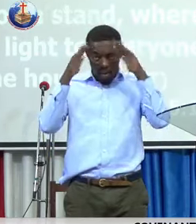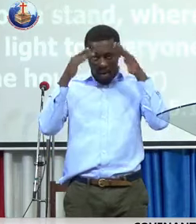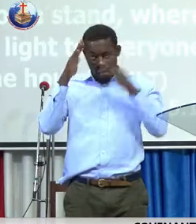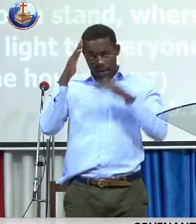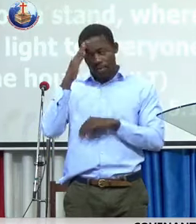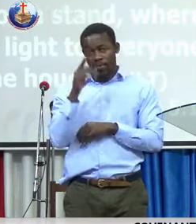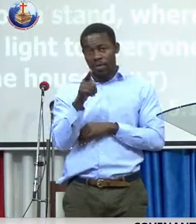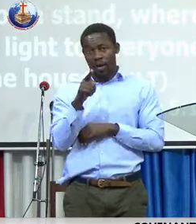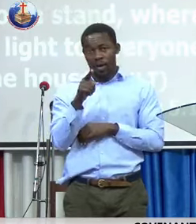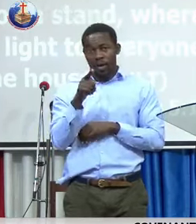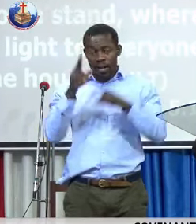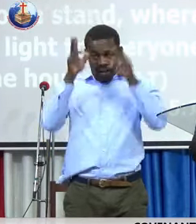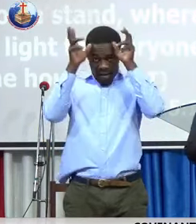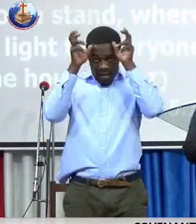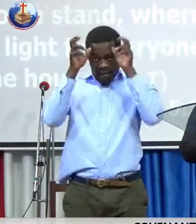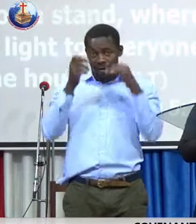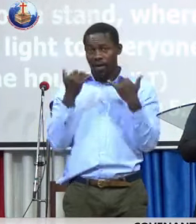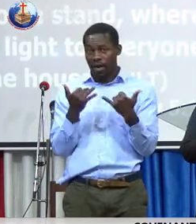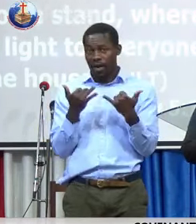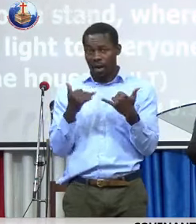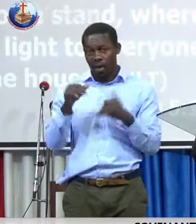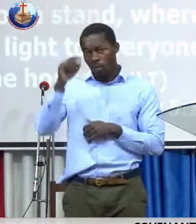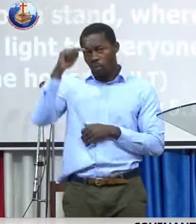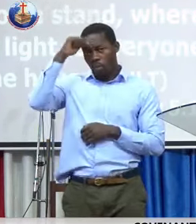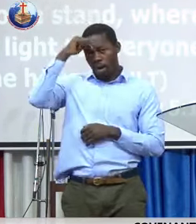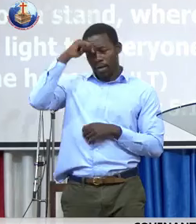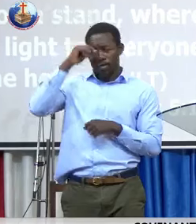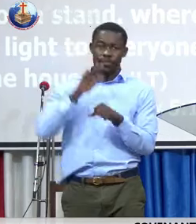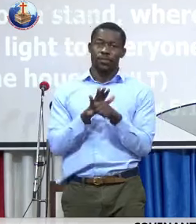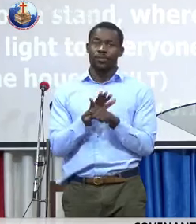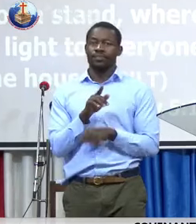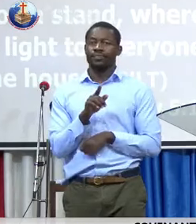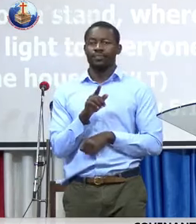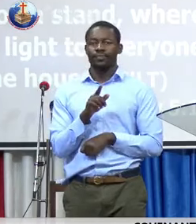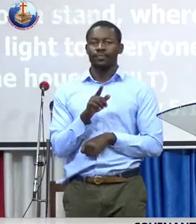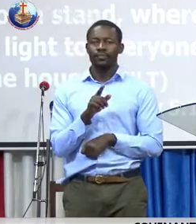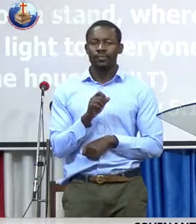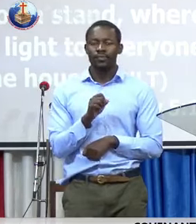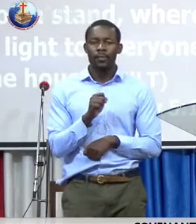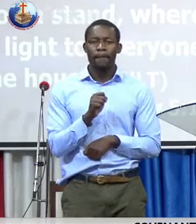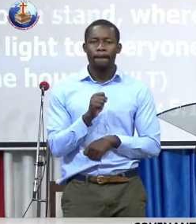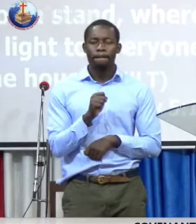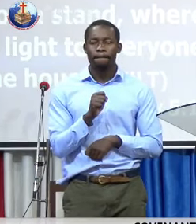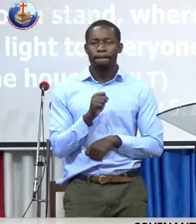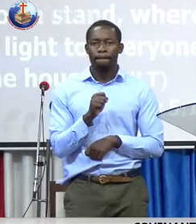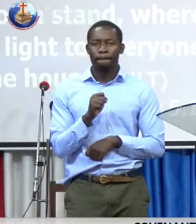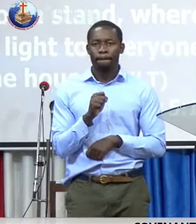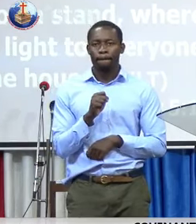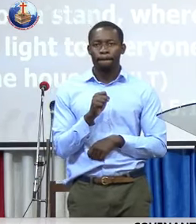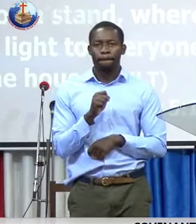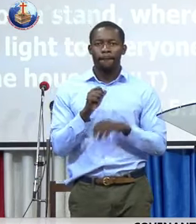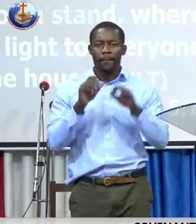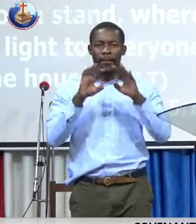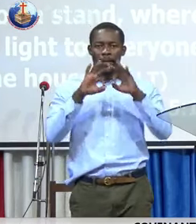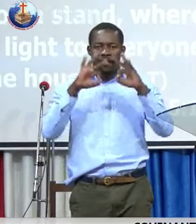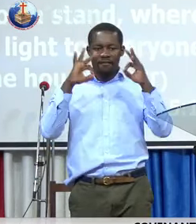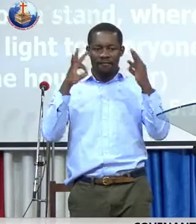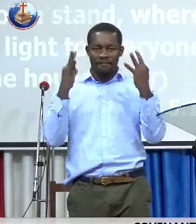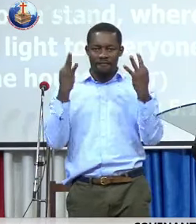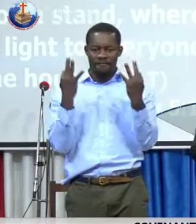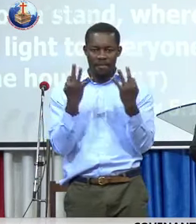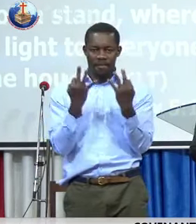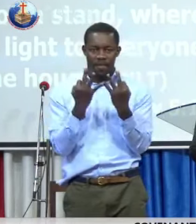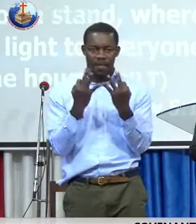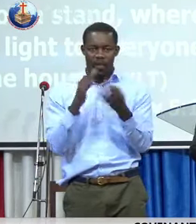narrative the devil has coined. Ni kwamba kuna hali ya msemo ambayo ibilisi ameweka. Any family is